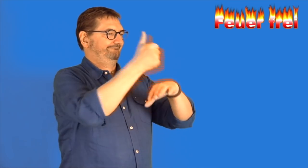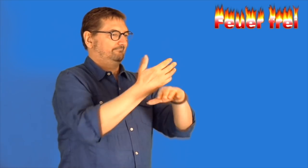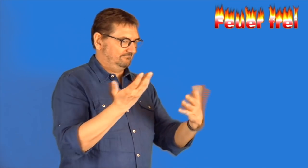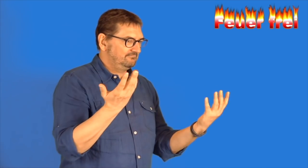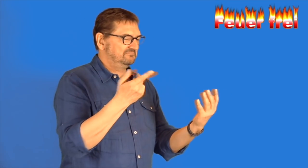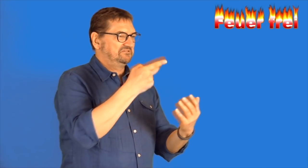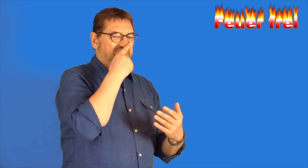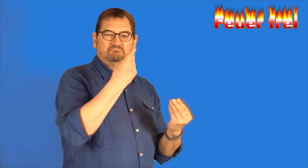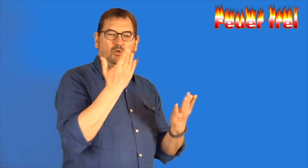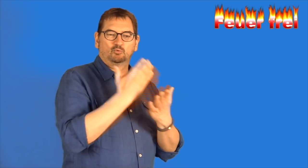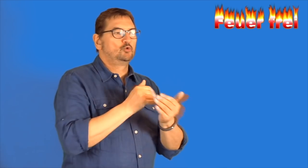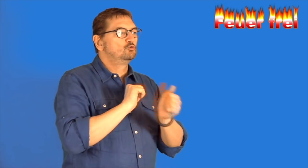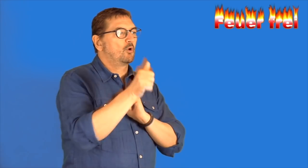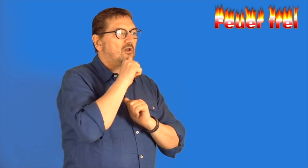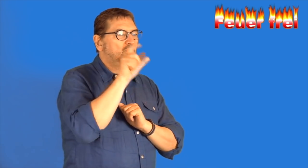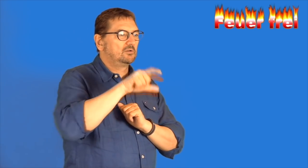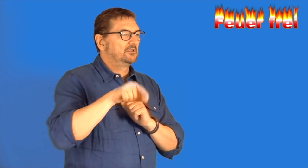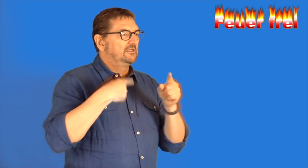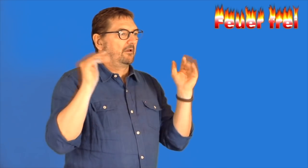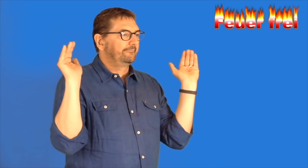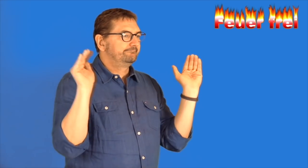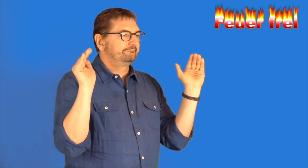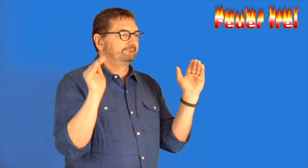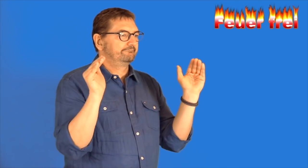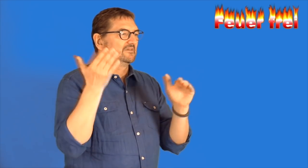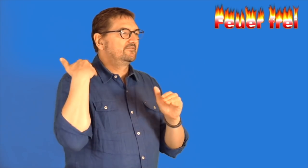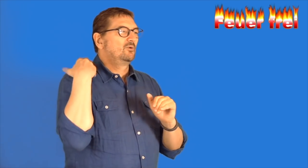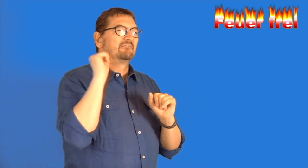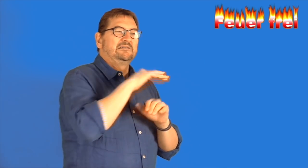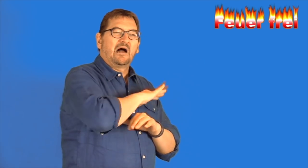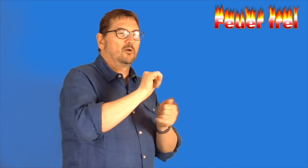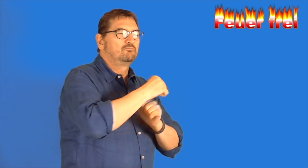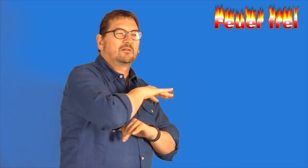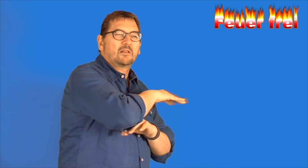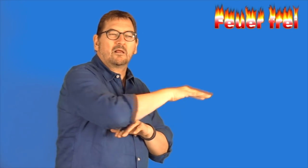Thank you.